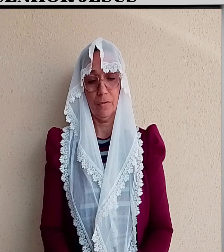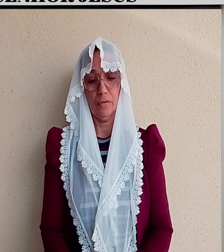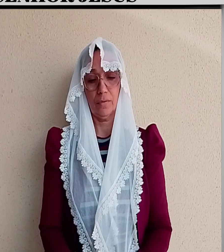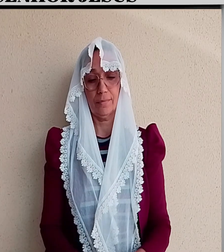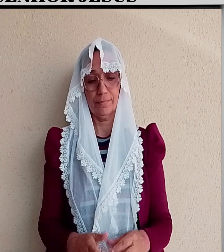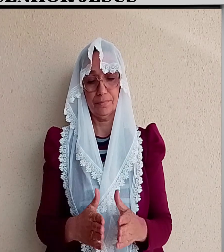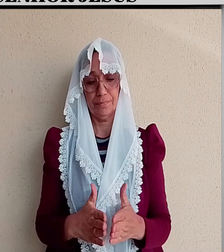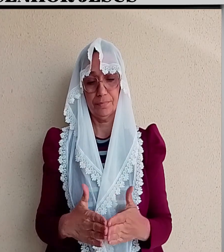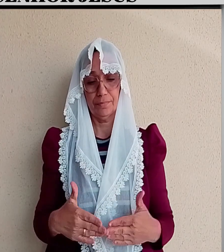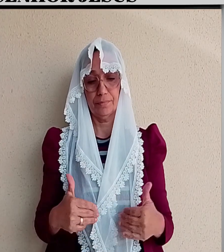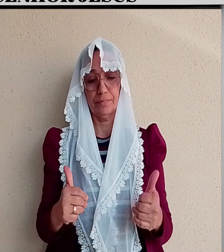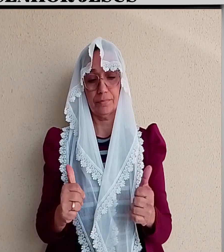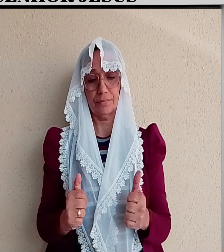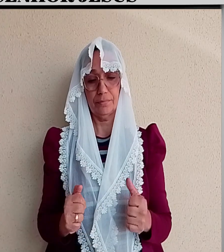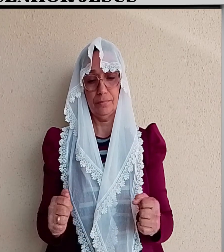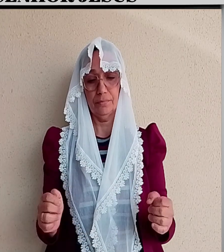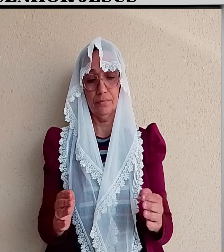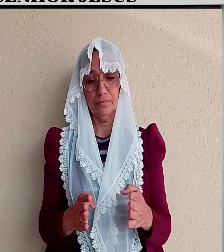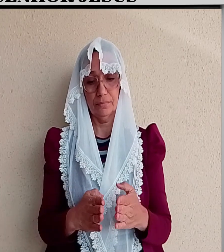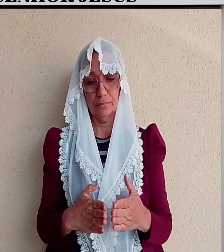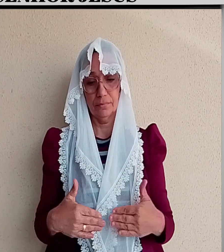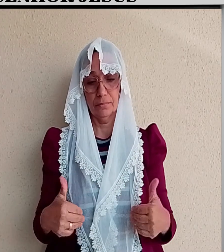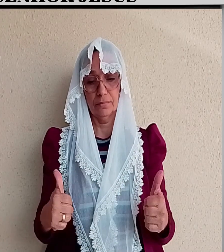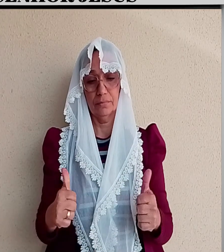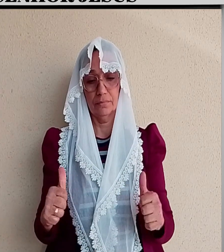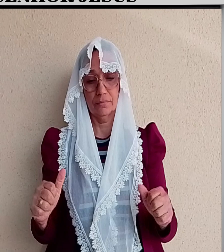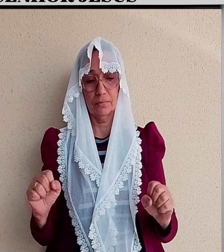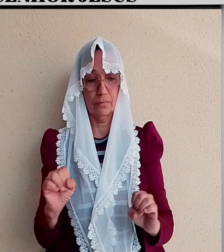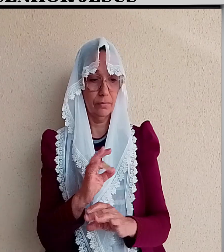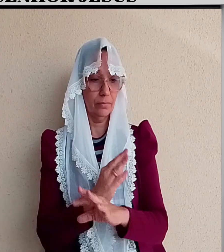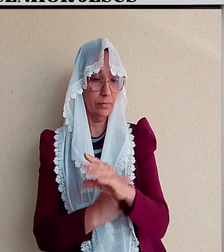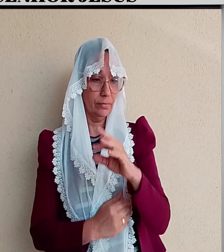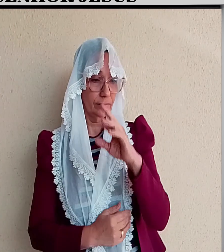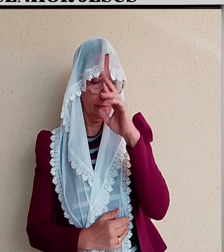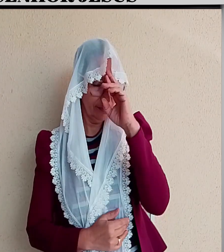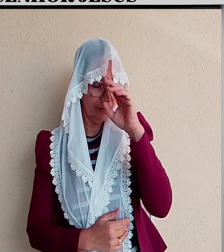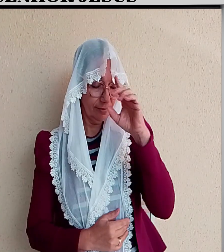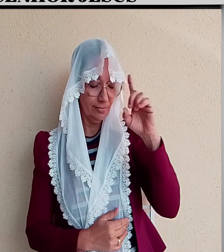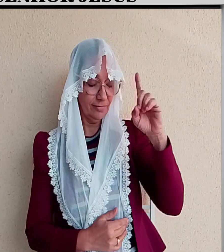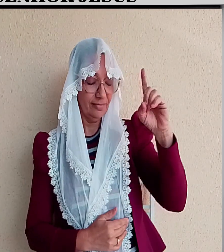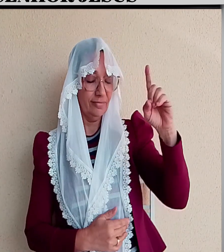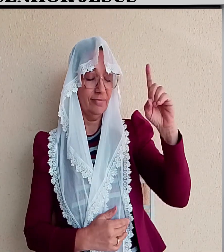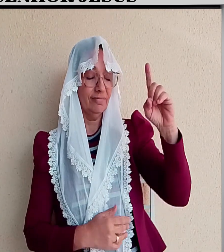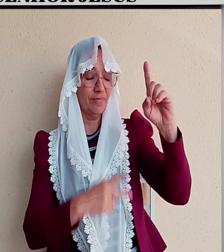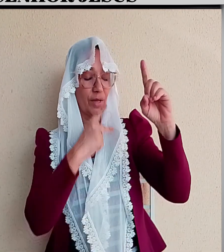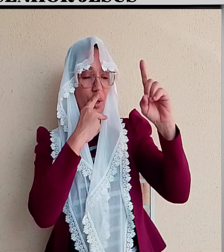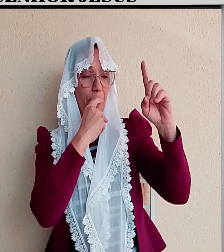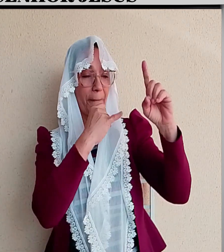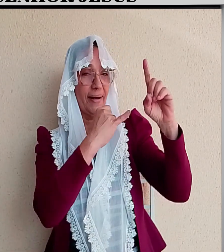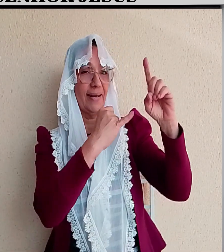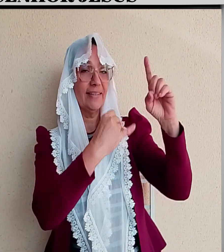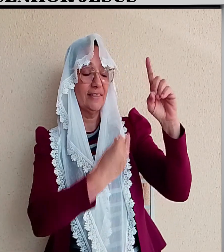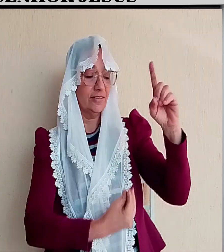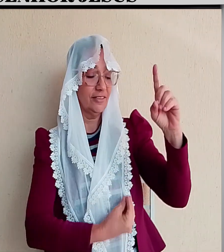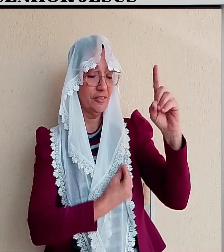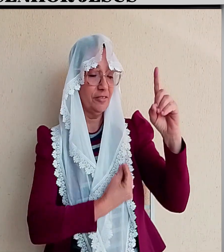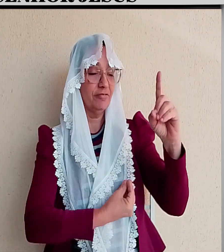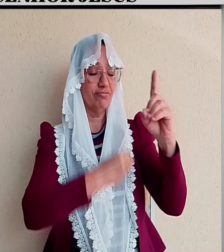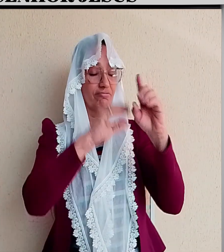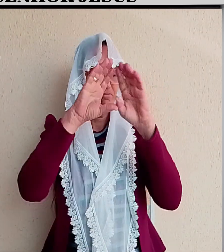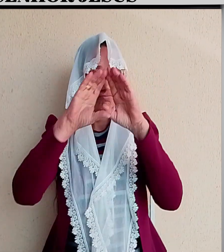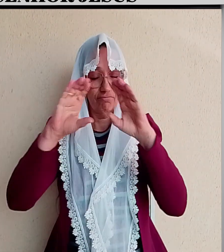Glória ao poder de Deus. Pai nosso que estás no céu, mais uma vez na tua presença, nossos joelhos